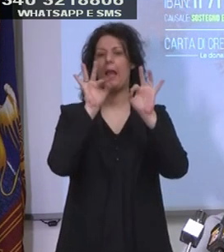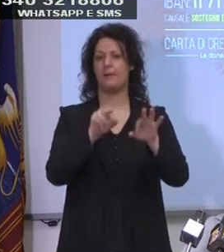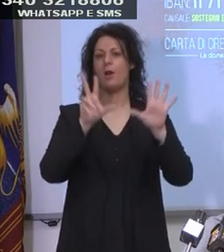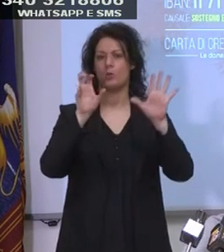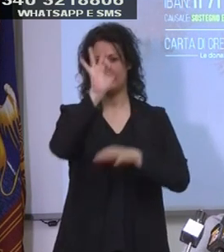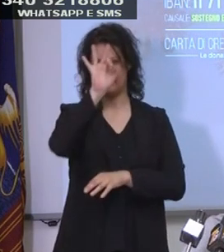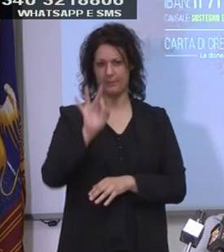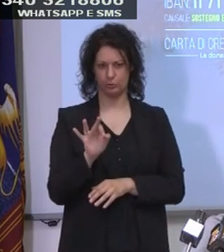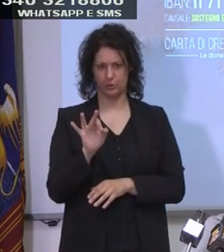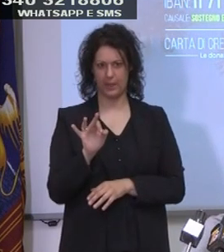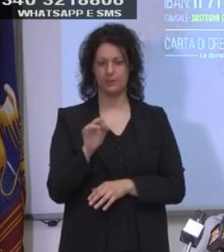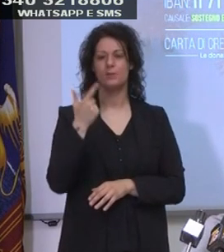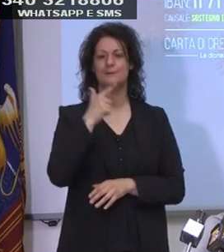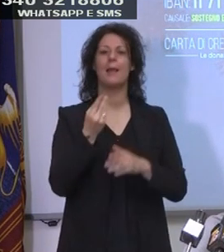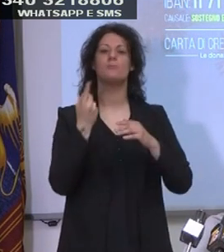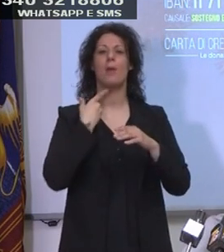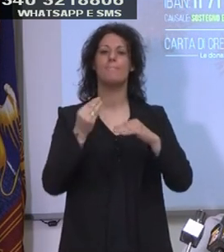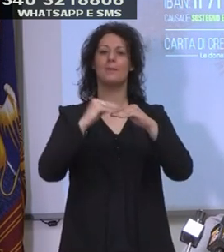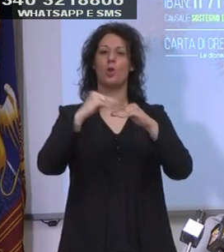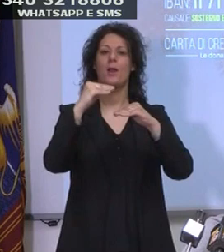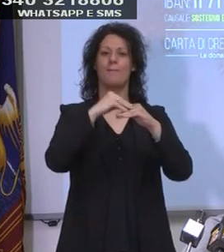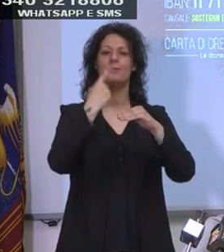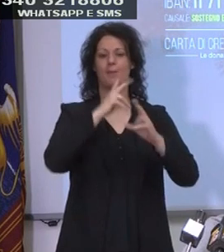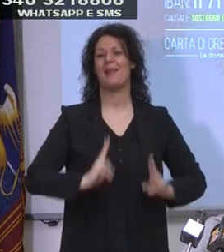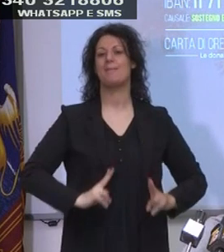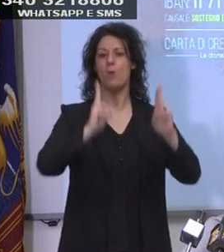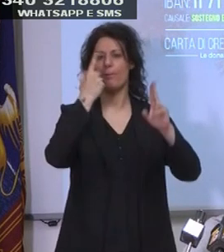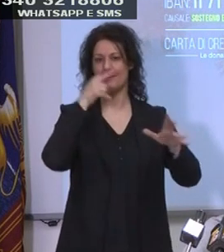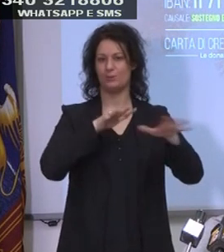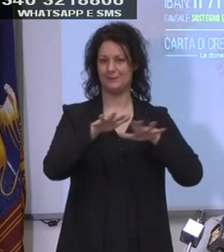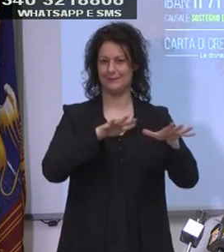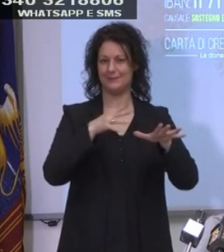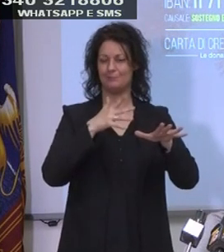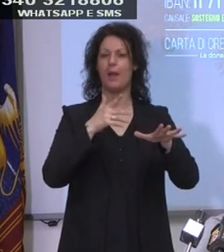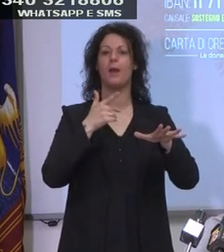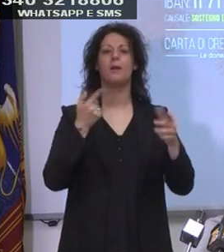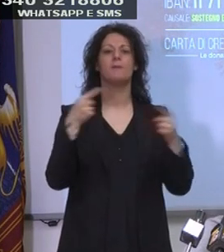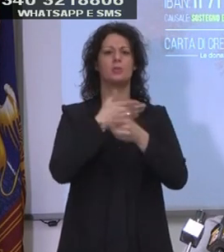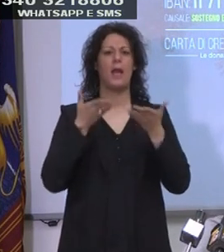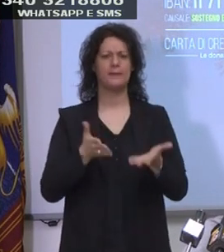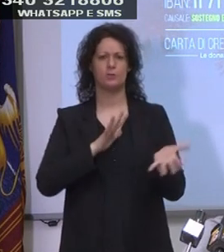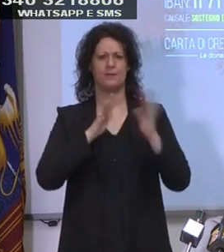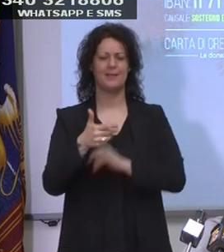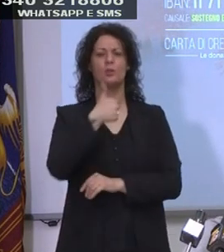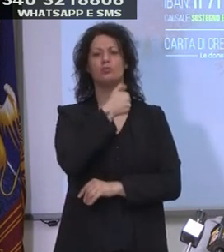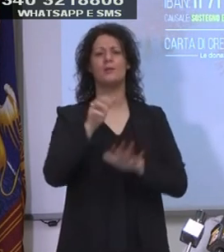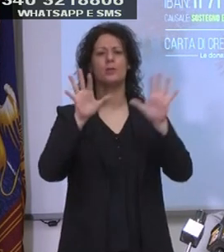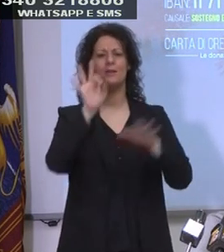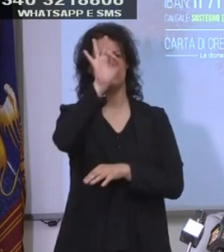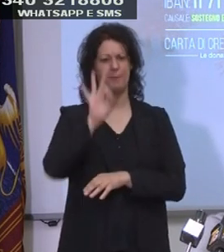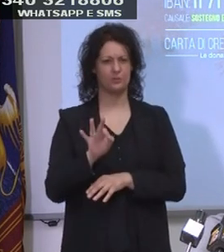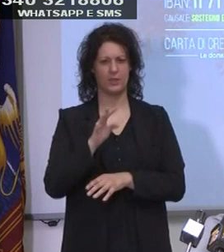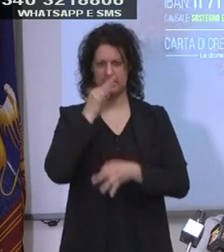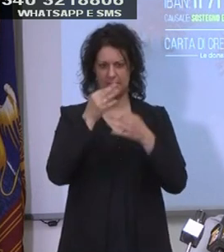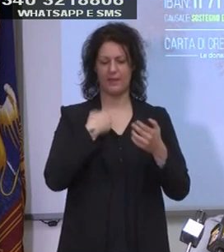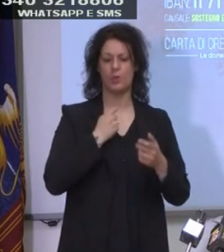se avevi 2 classi di miglioramento e lo potevi fare per tutti gli immobili. Adesso è diventato 110% della spesa, quindi se tu